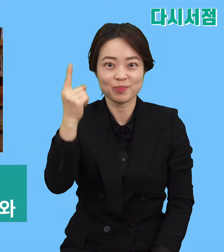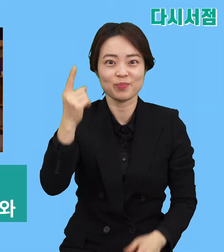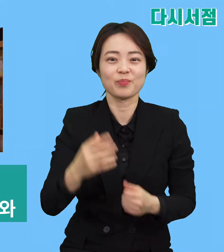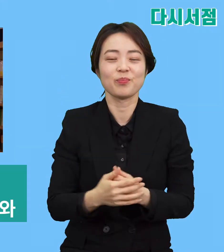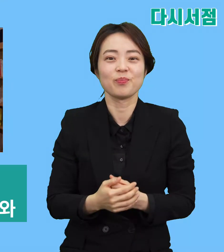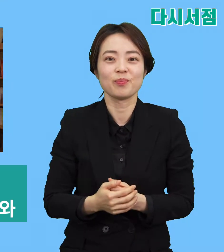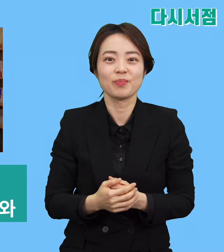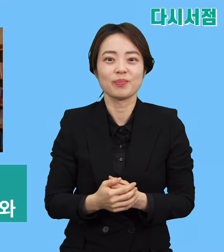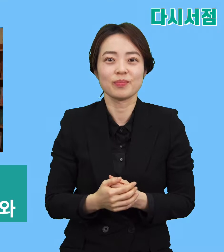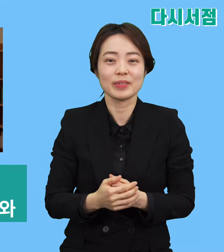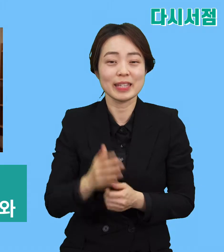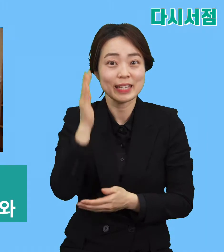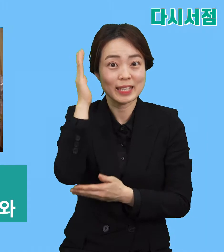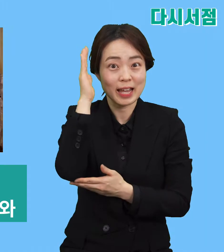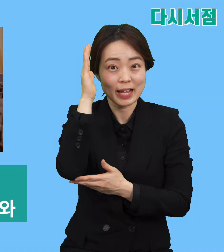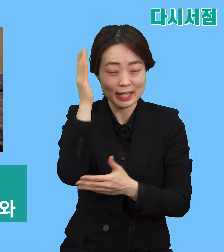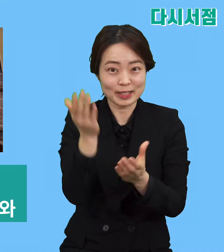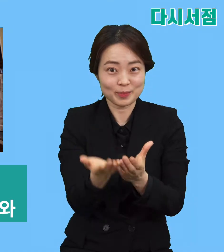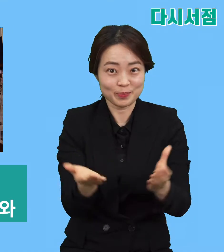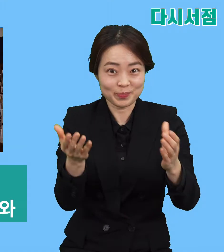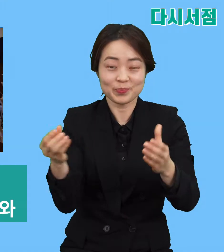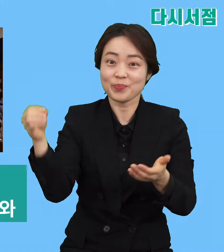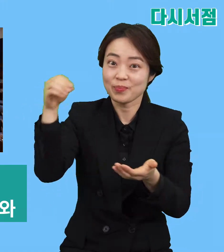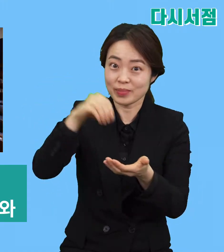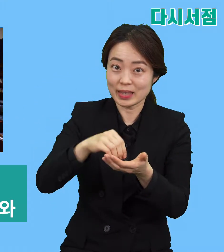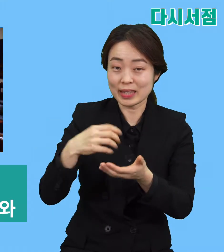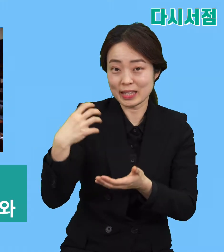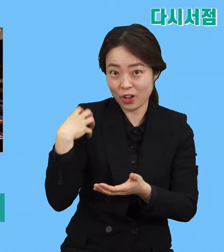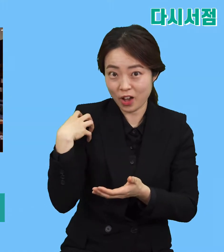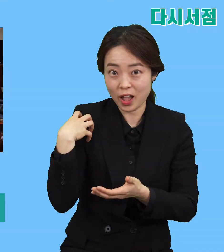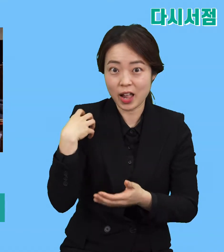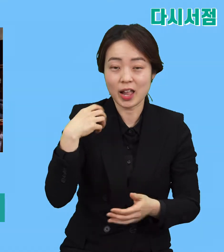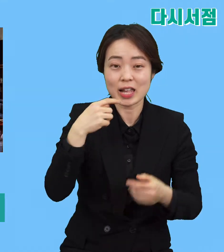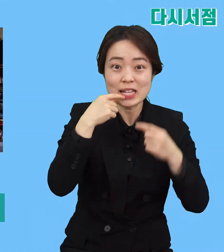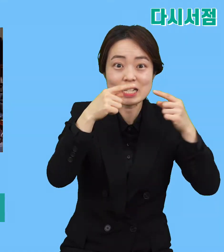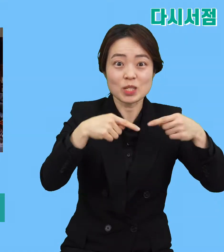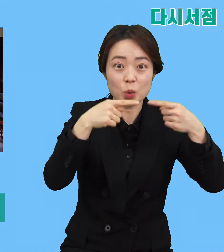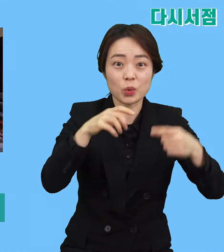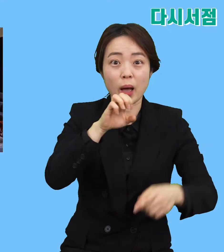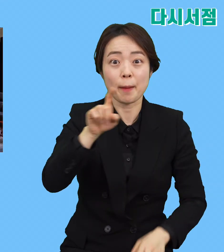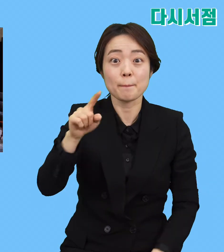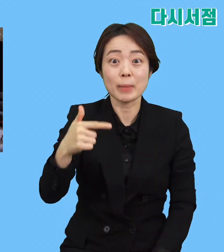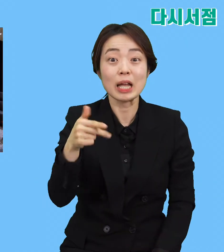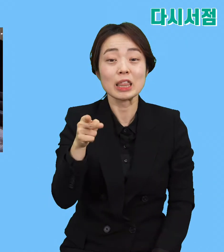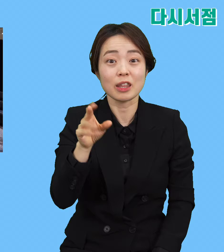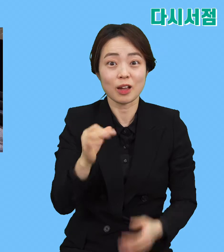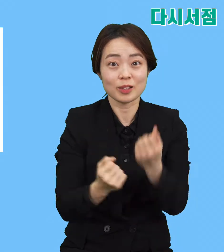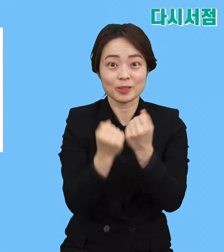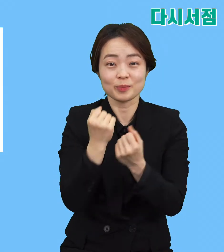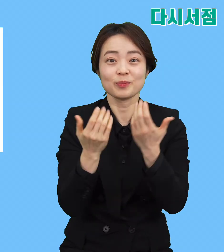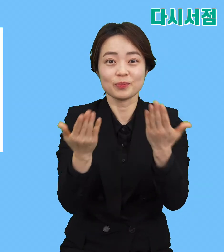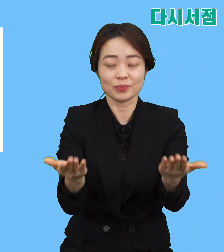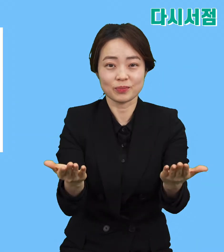이번 영상에서는 이야기를 담는 그릇이 되어주는 종이와 판형에 관하여 알아봅니다.